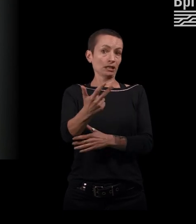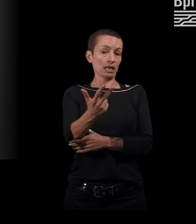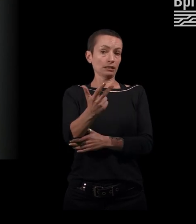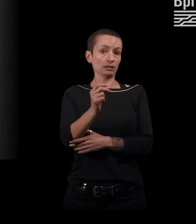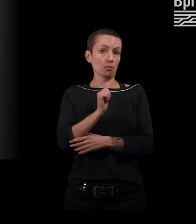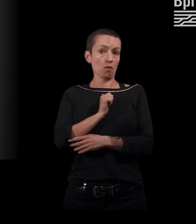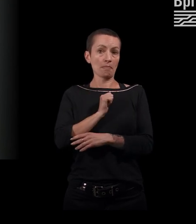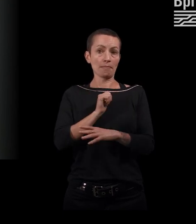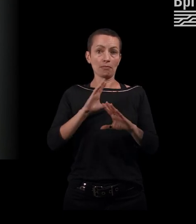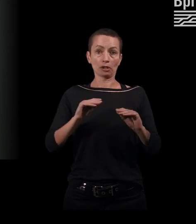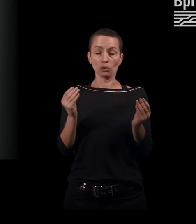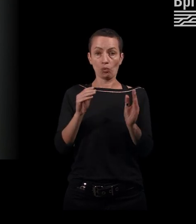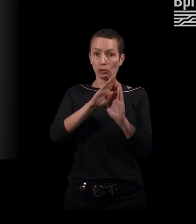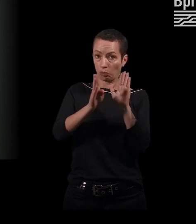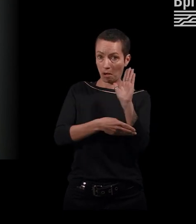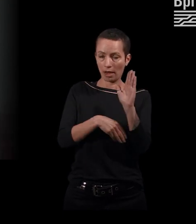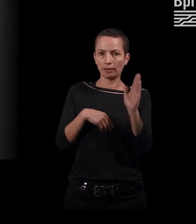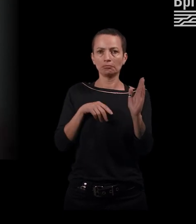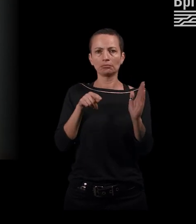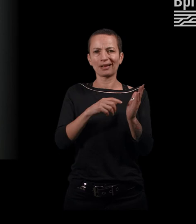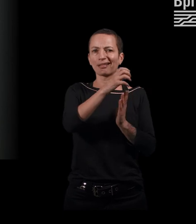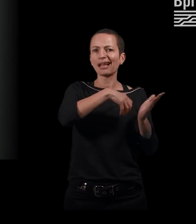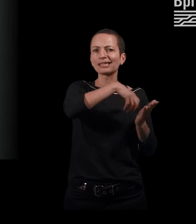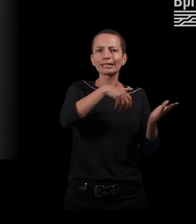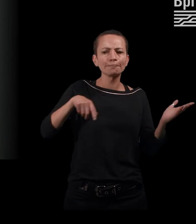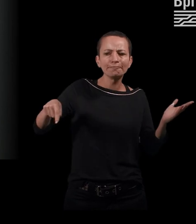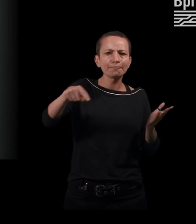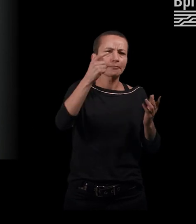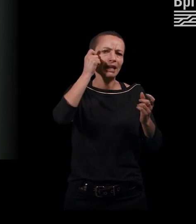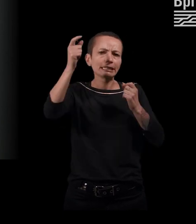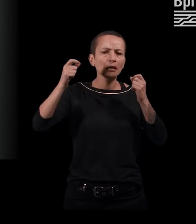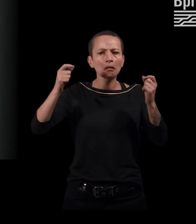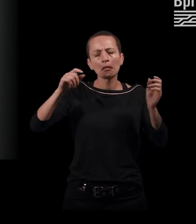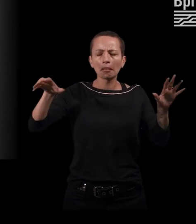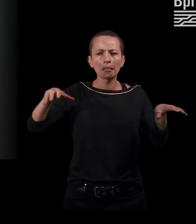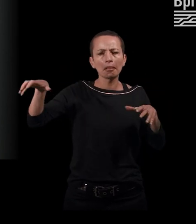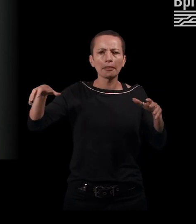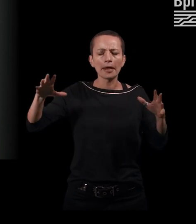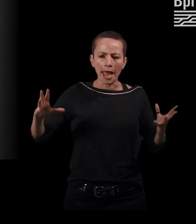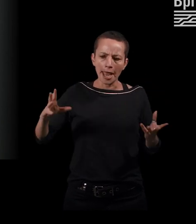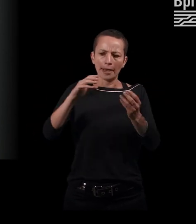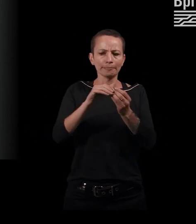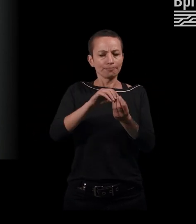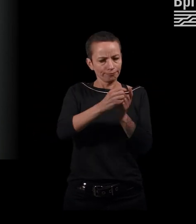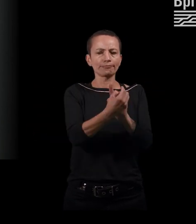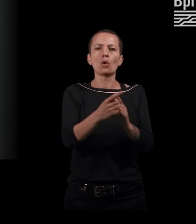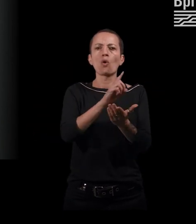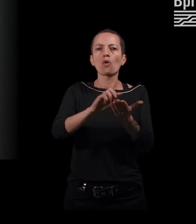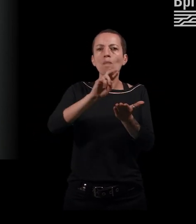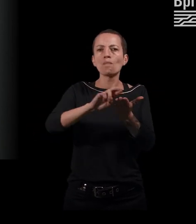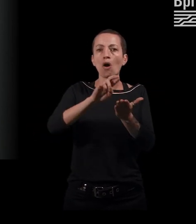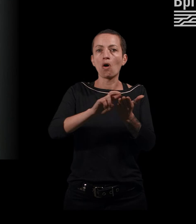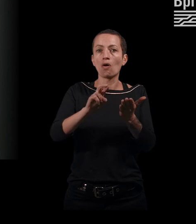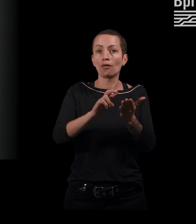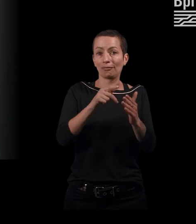je me trouvais à Dubaï, de transformer ces textes, ces parts, ces idées en roman, et que j'ai décidé de l'écrire de bout en bout en